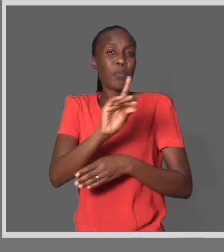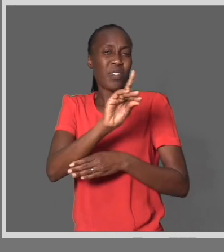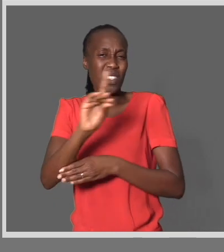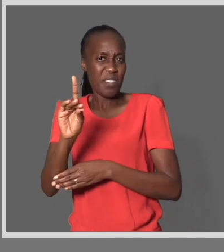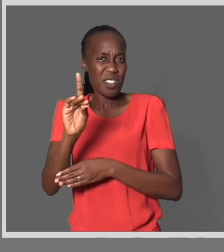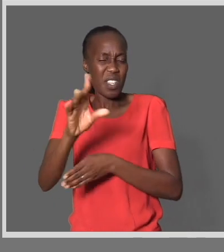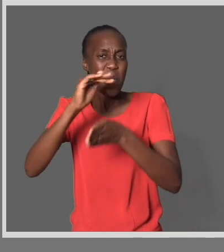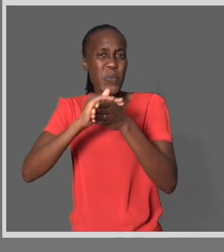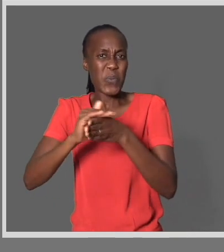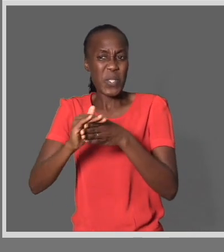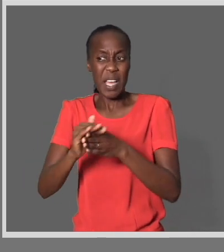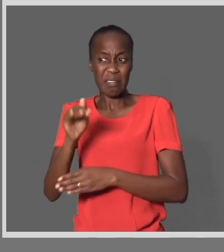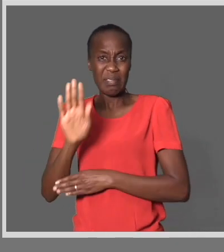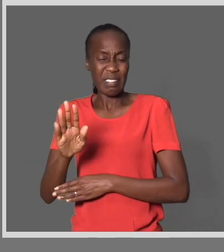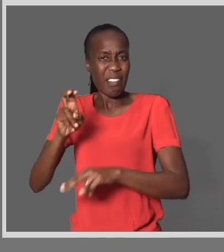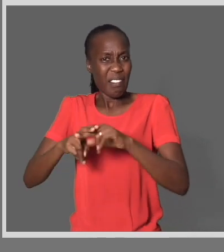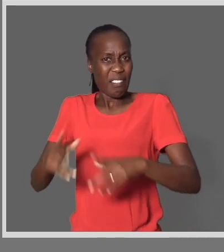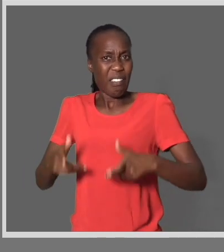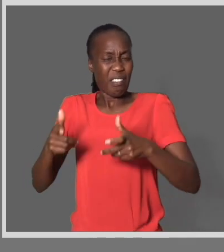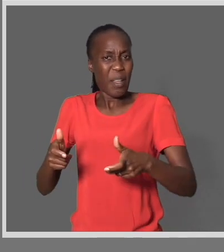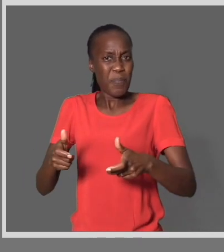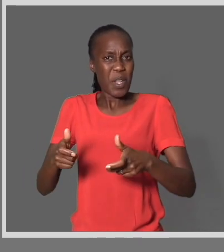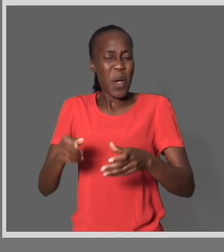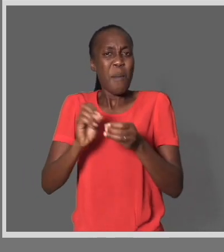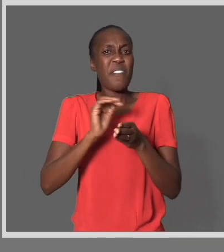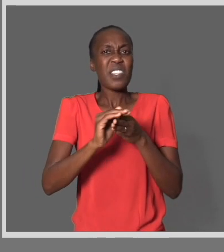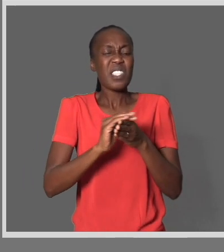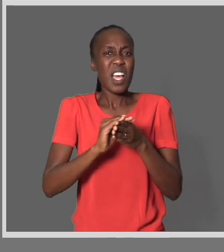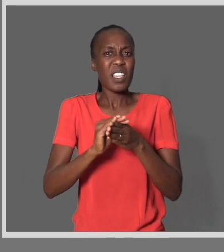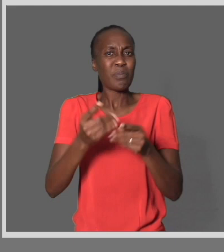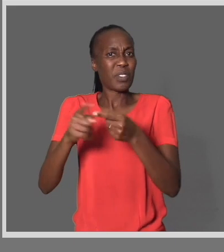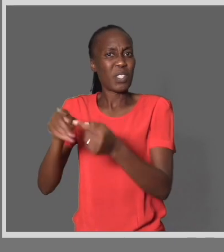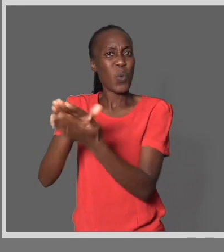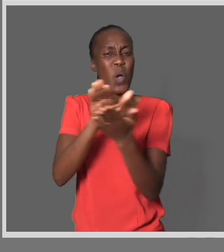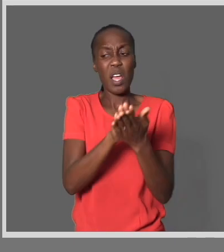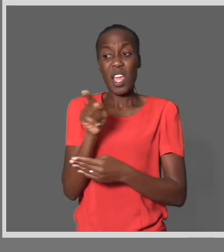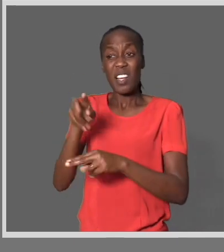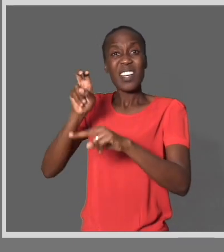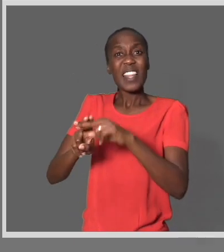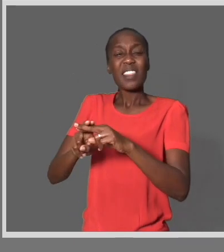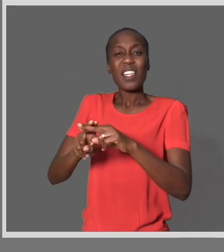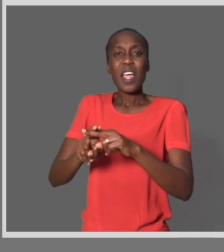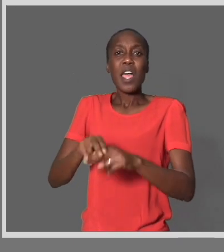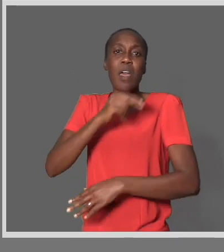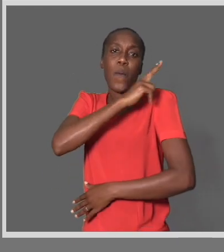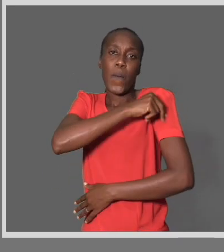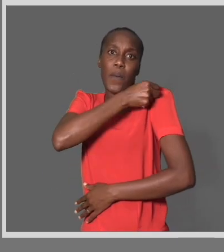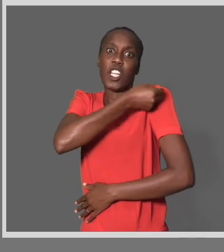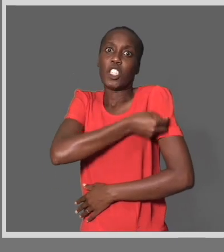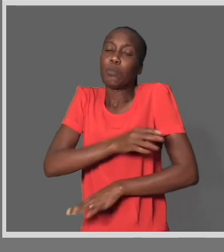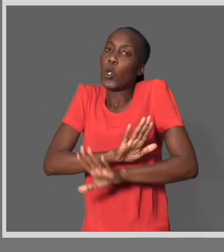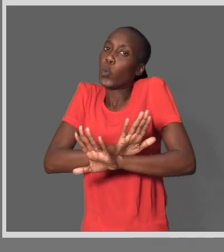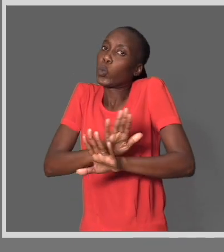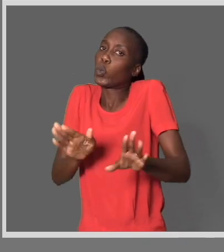cadeiras de rodas possam usar para fazer as suas atividades de vida diária. É uma cadeira hospitalar que, normalmente, nós usamos